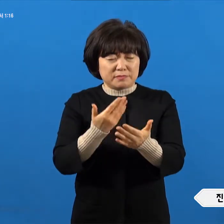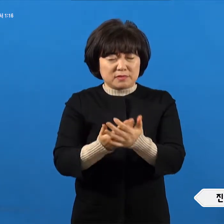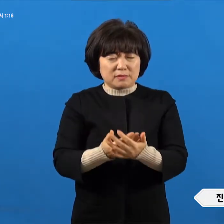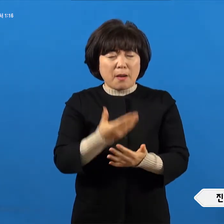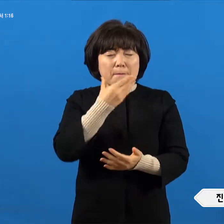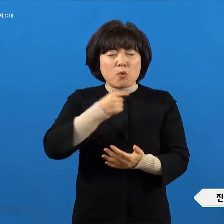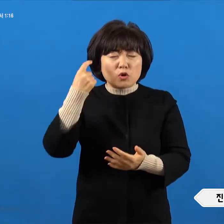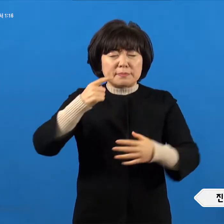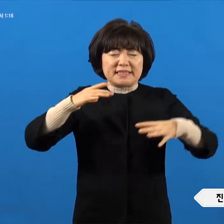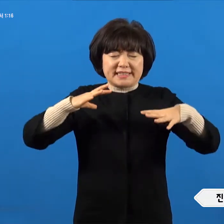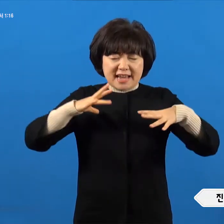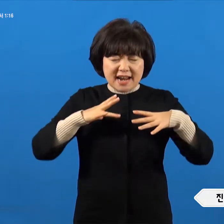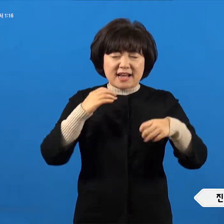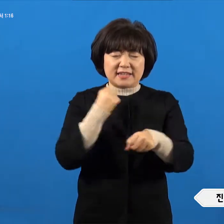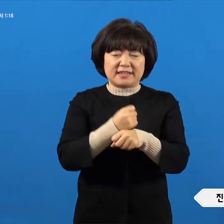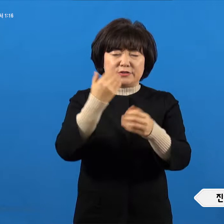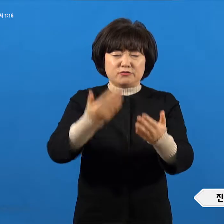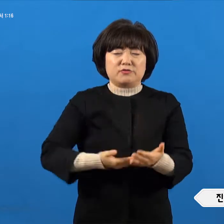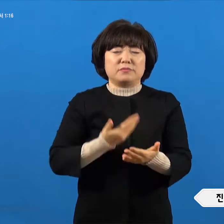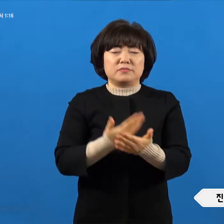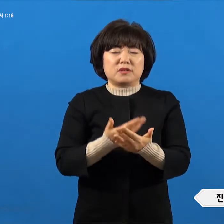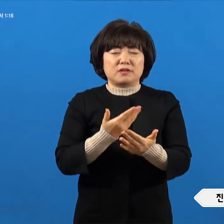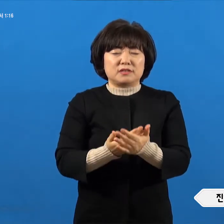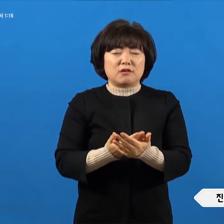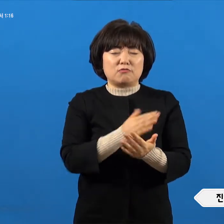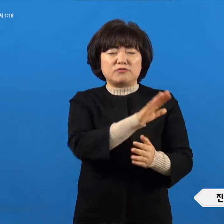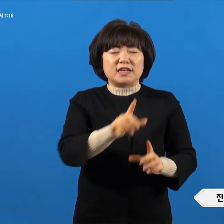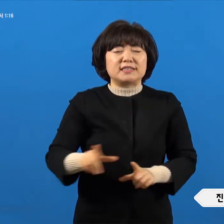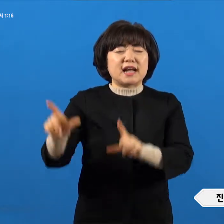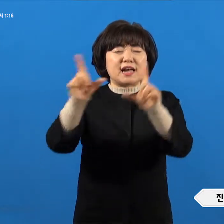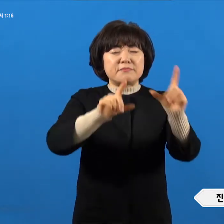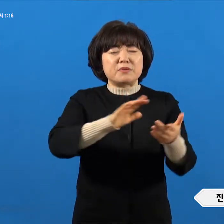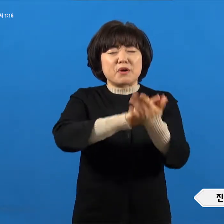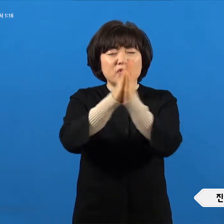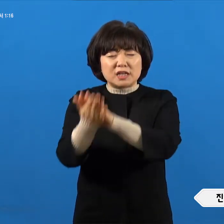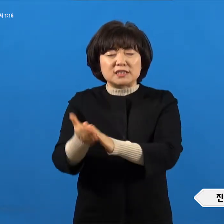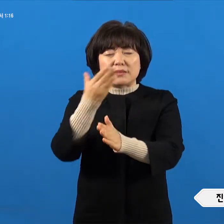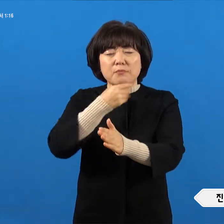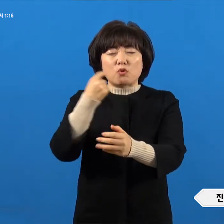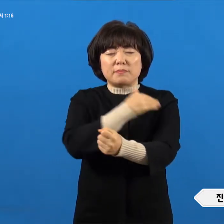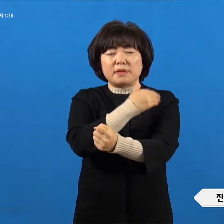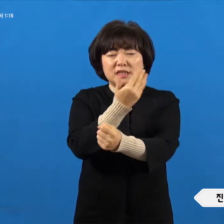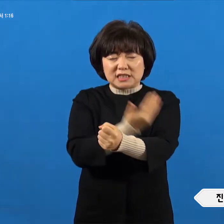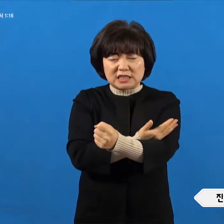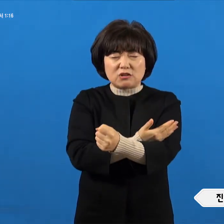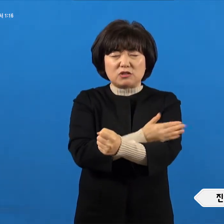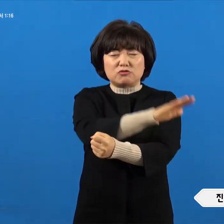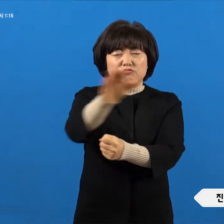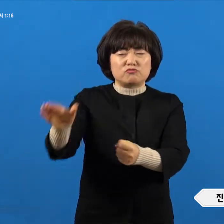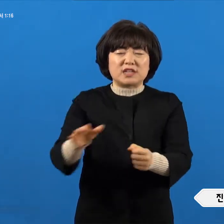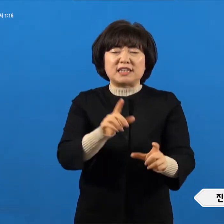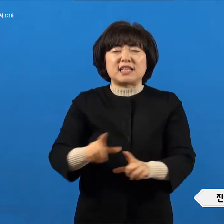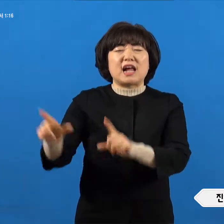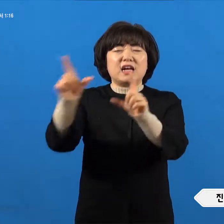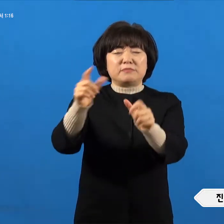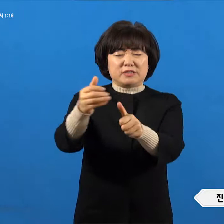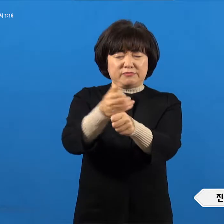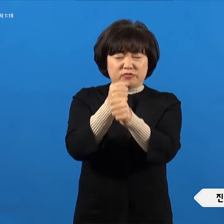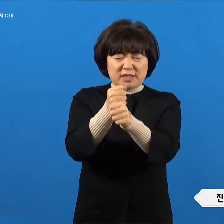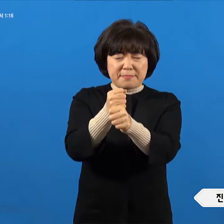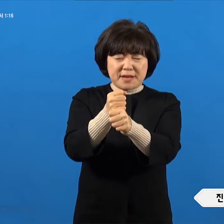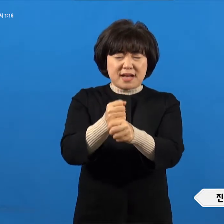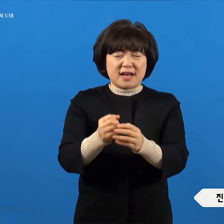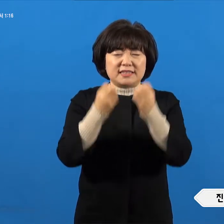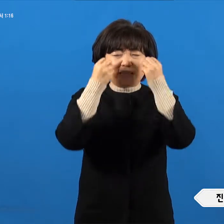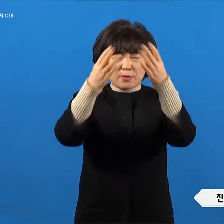복음을 자랑하게 하여 주옵소서. 우리의 삶을 변화시키는 복음의 능력이 우리의 삶을 붙잡아 주옵소서.